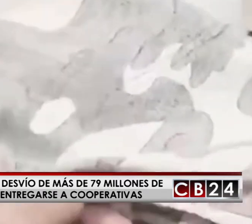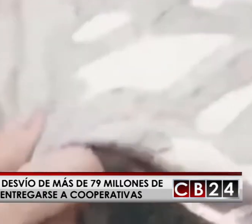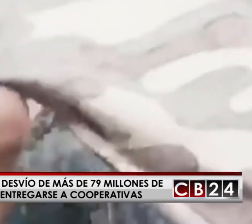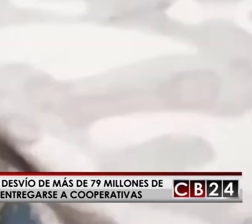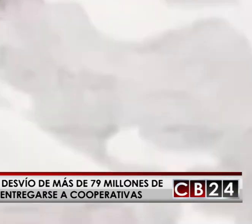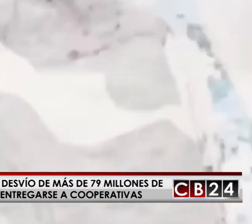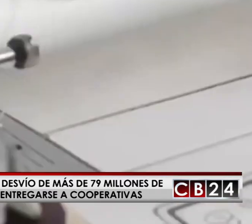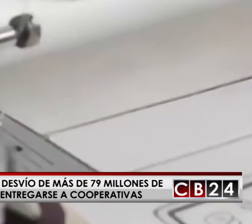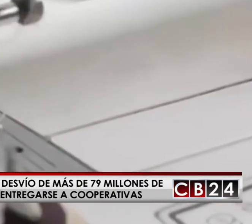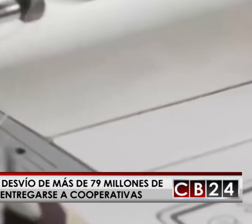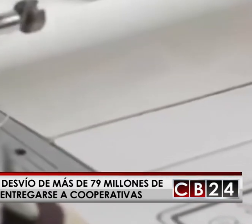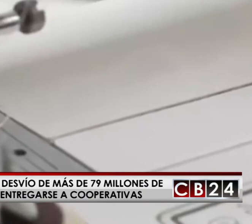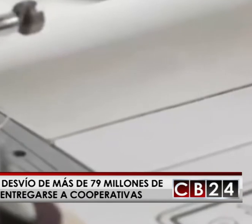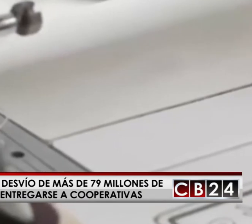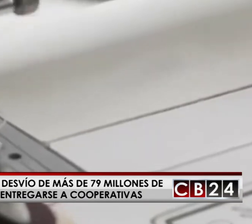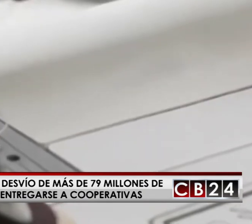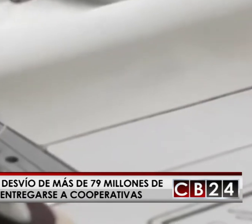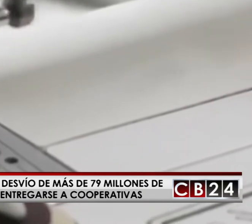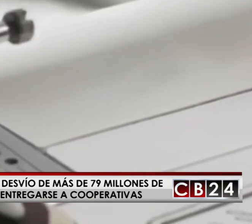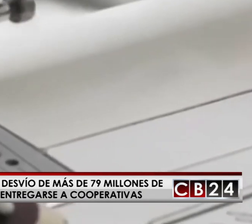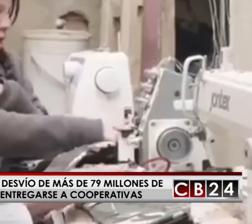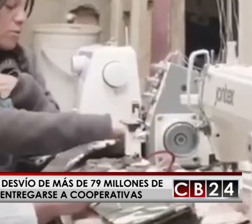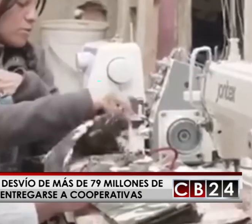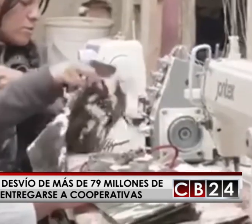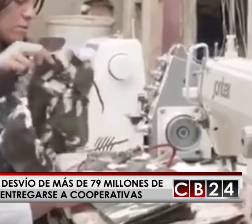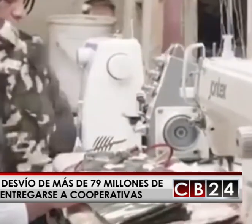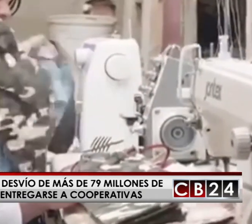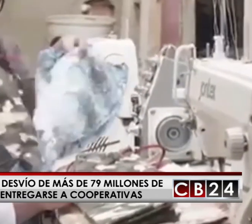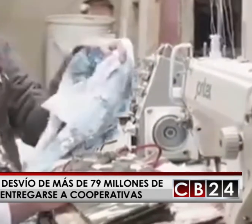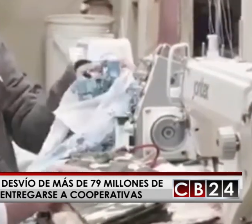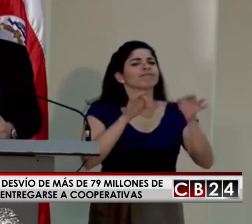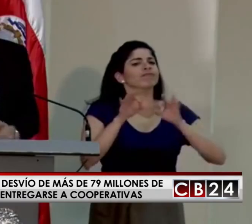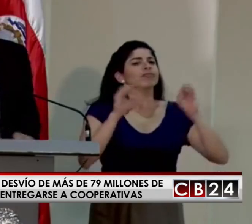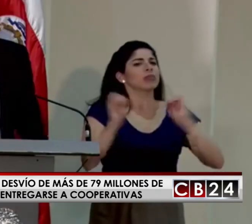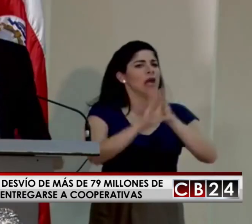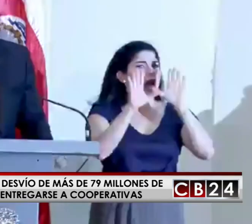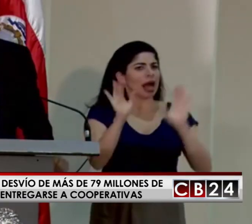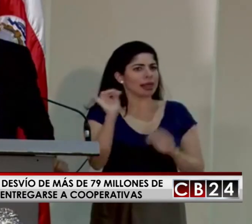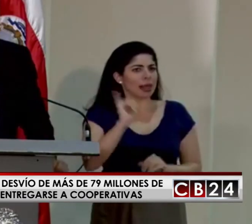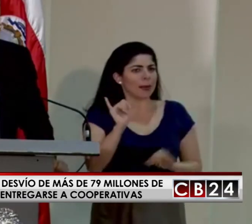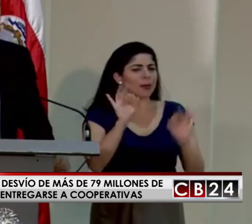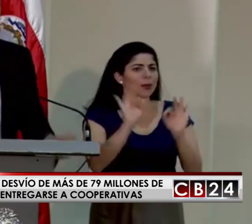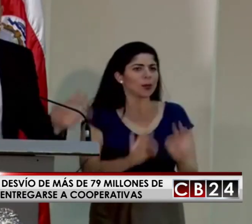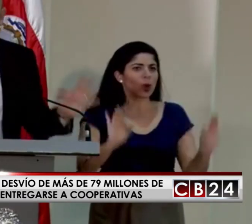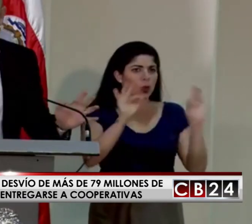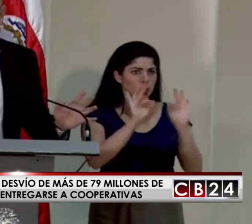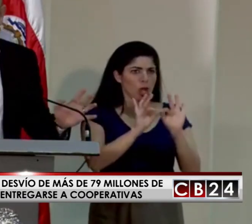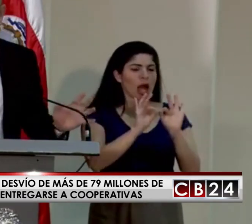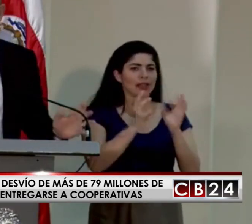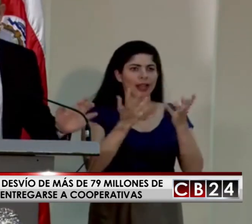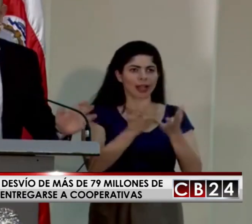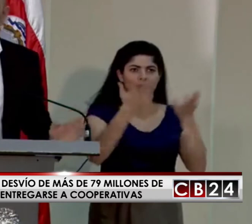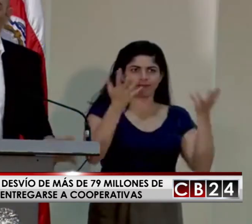y cometieron estos delitos contra el Estado. Quiero aclarar también que es muy importante